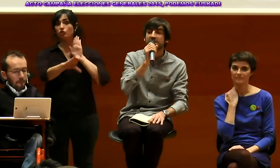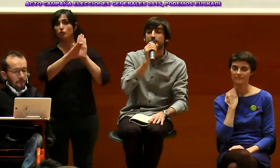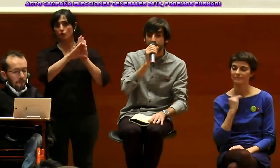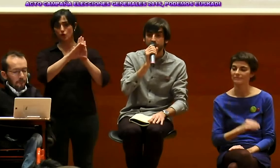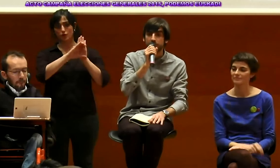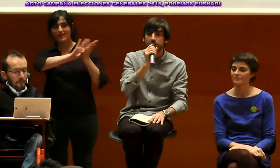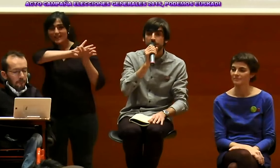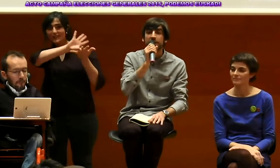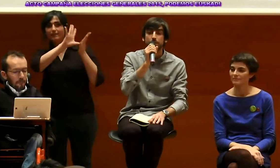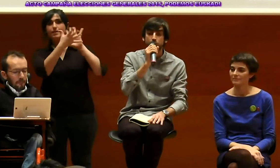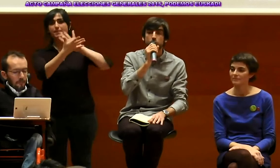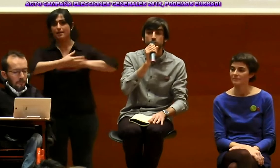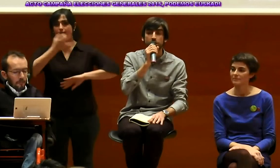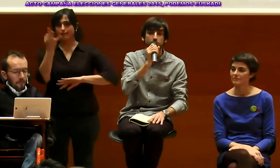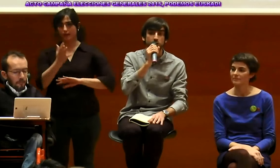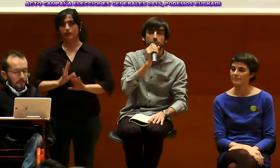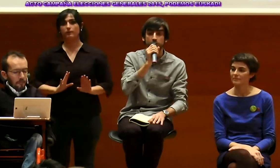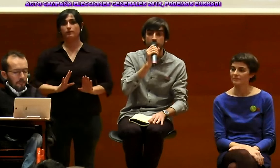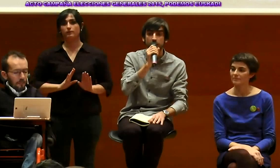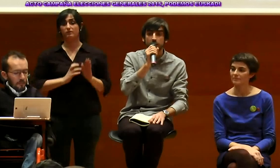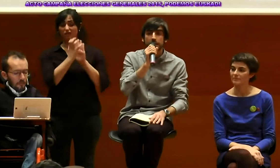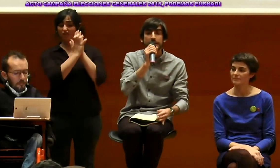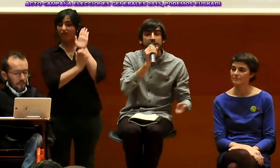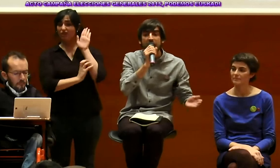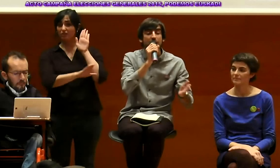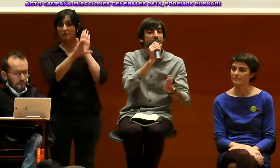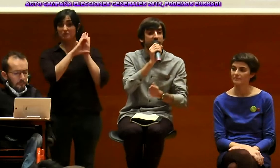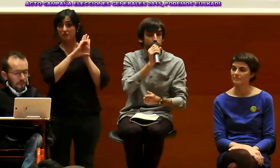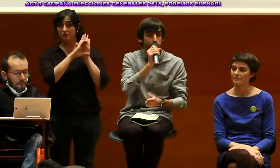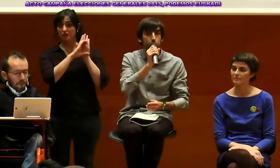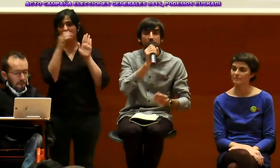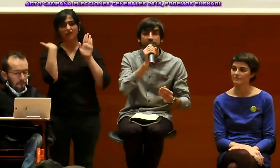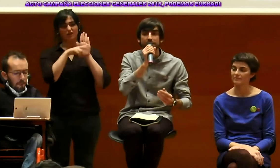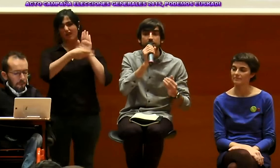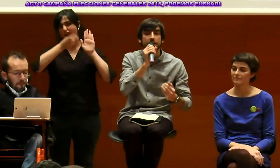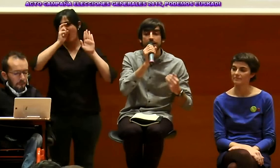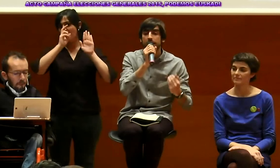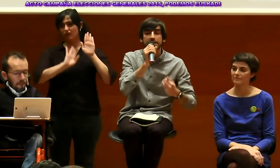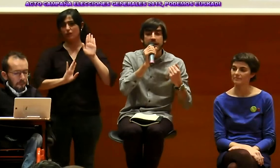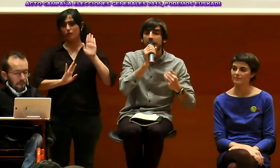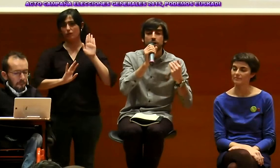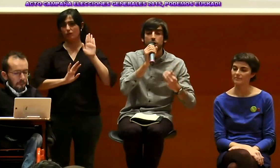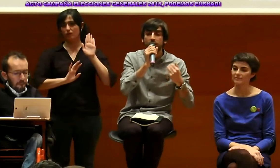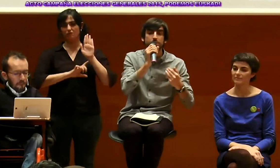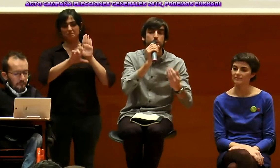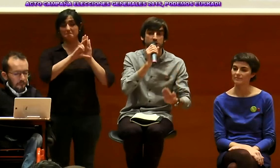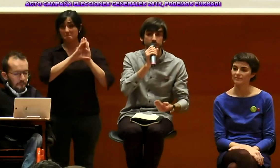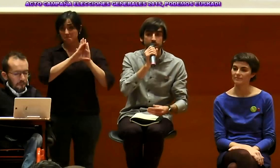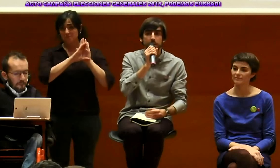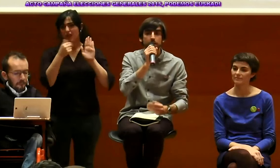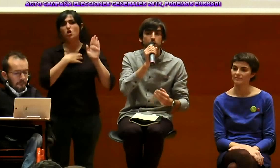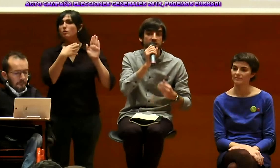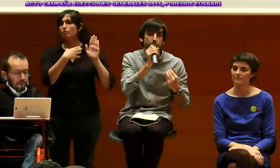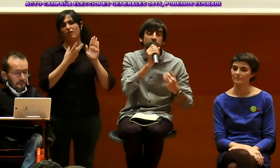cambiar severamente. Tenemos un texto constitucional que ya ha pasado, cuya vigencia ya no es